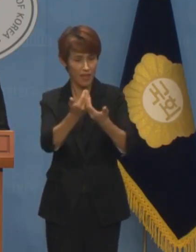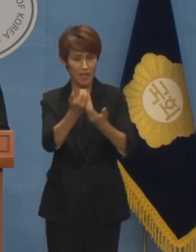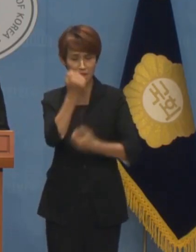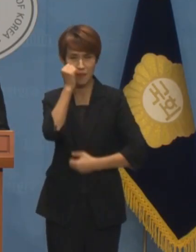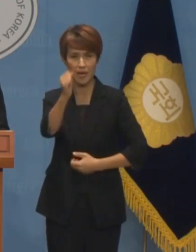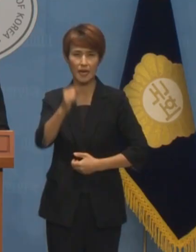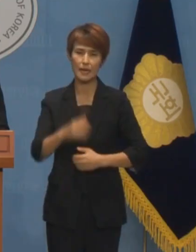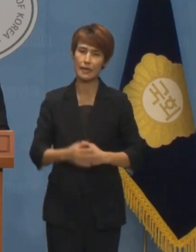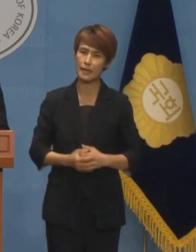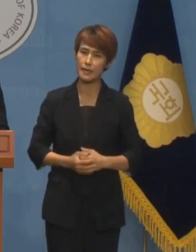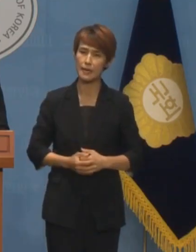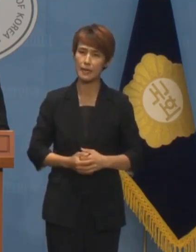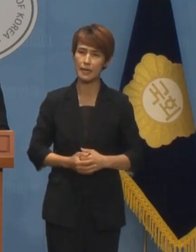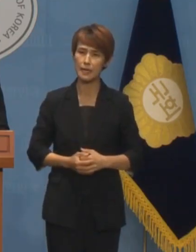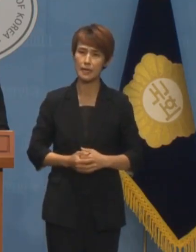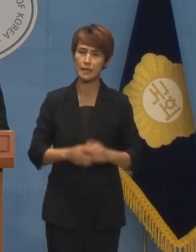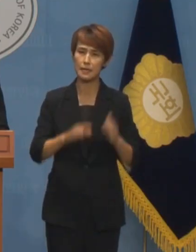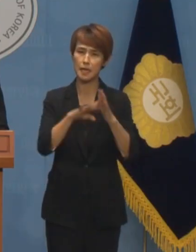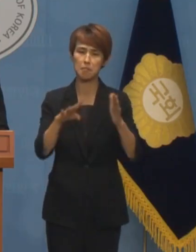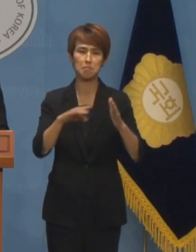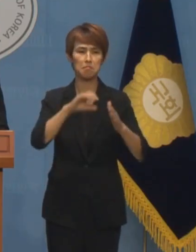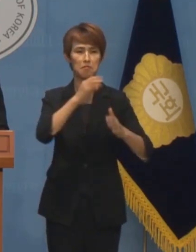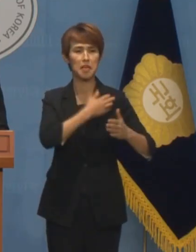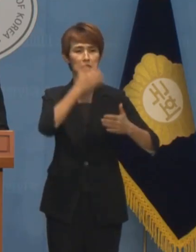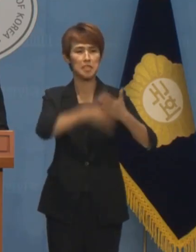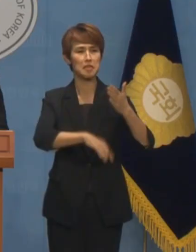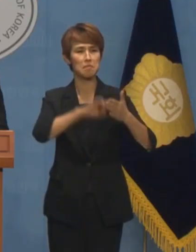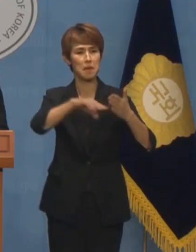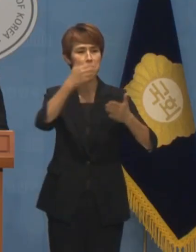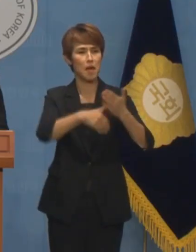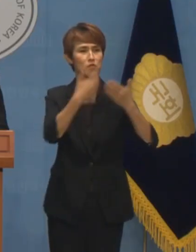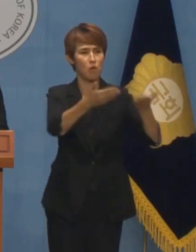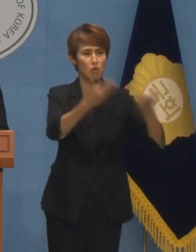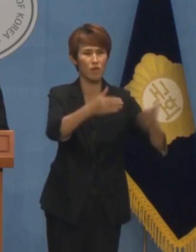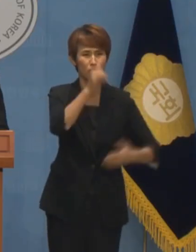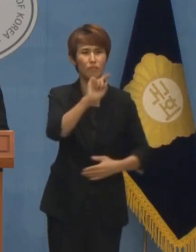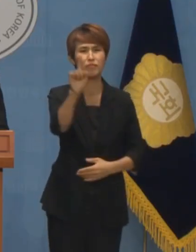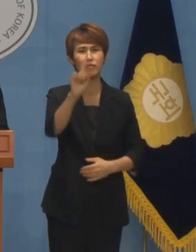못 먹는 감 찔러나 보는 식으로 마구잡이 감세안을 던지는 것입니까?